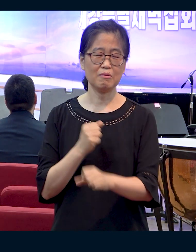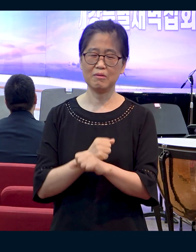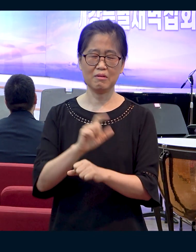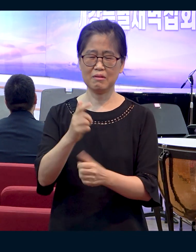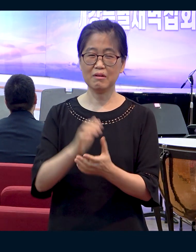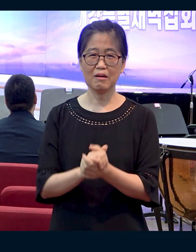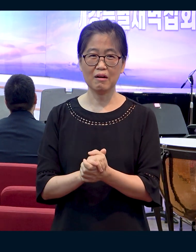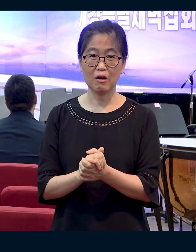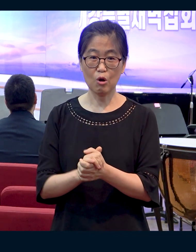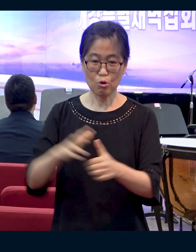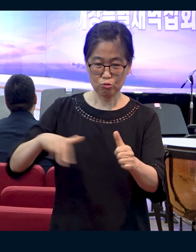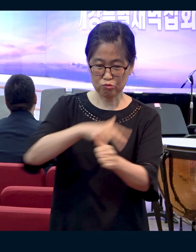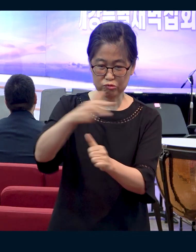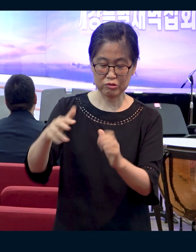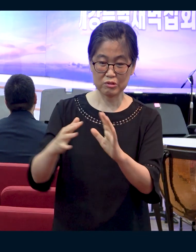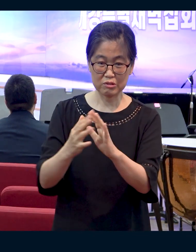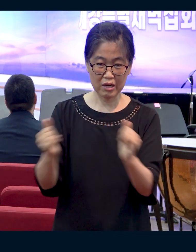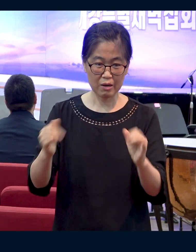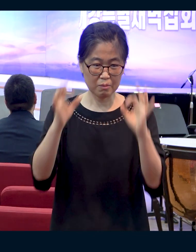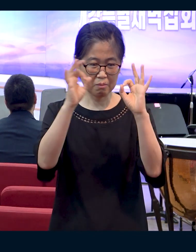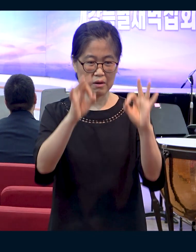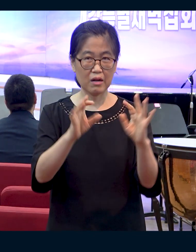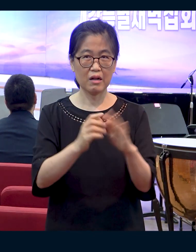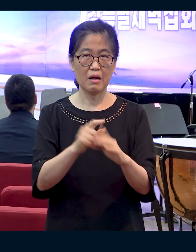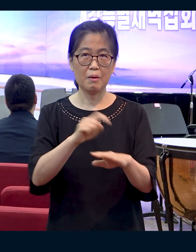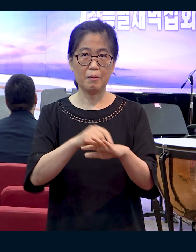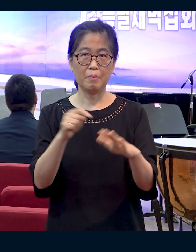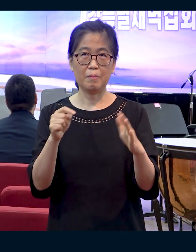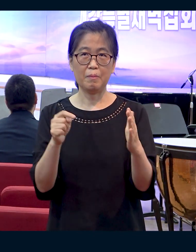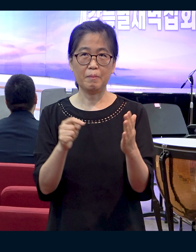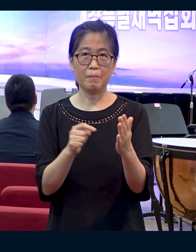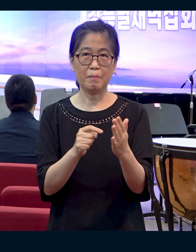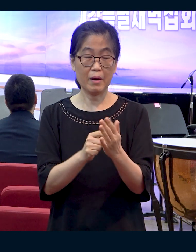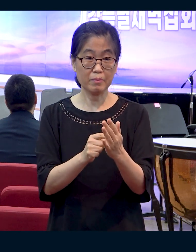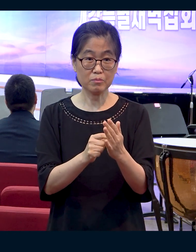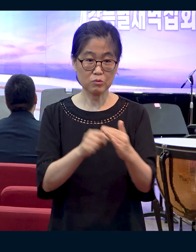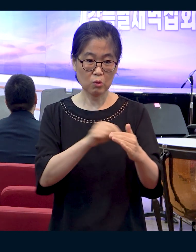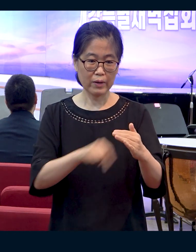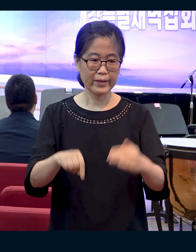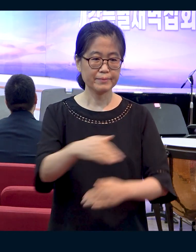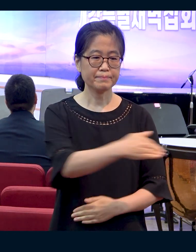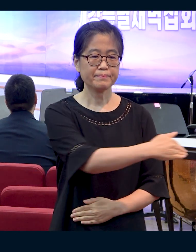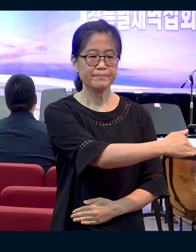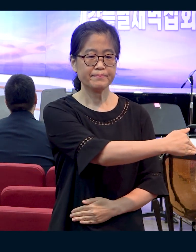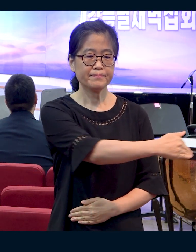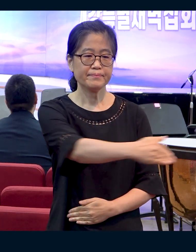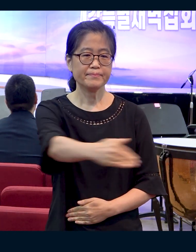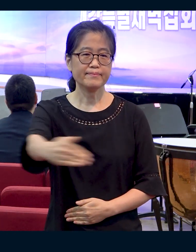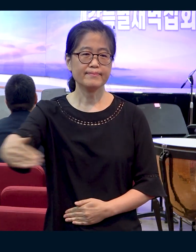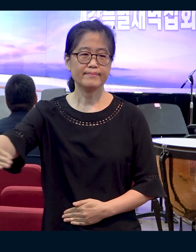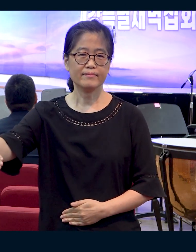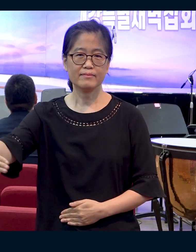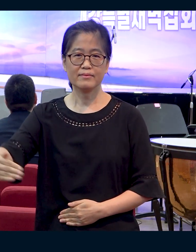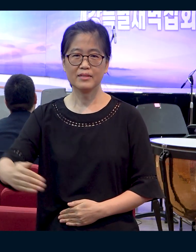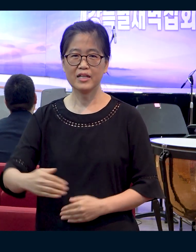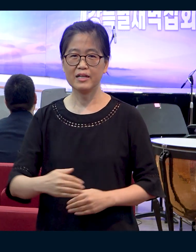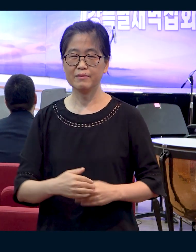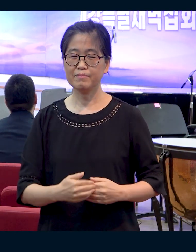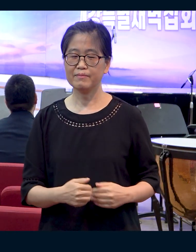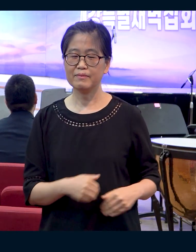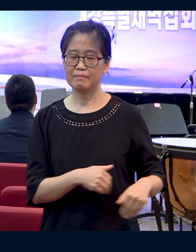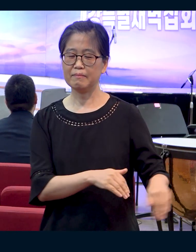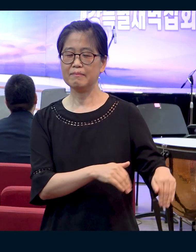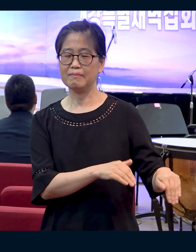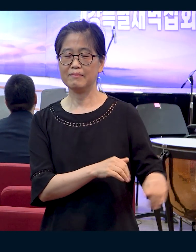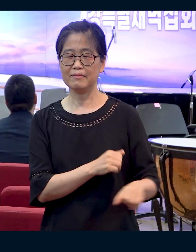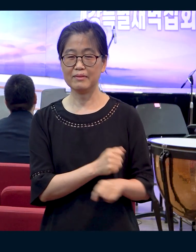그래서 주변에 있는 사람들이 다 그냥 마음속으로 이미 가서 이렇게 경계하게 만들고 멀어지게 만들고